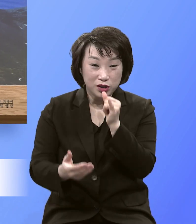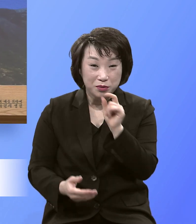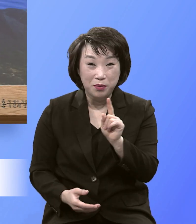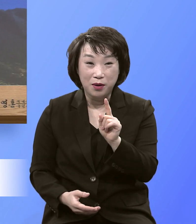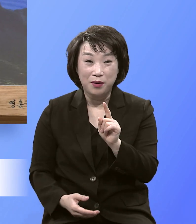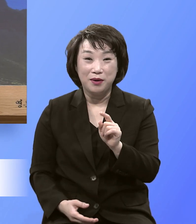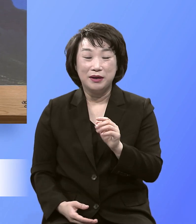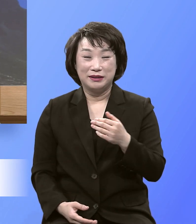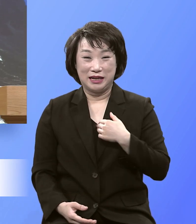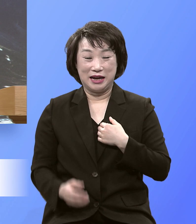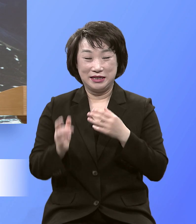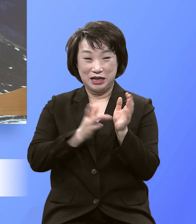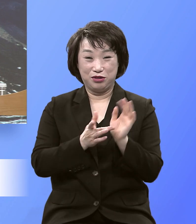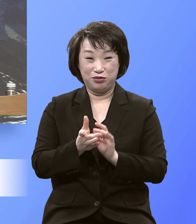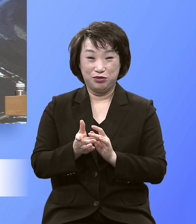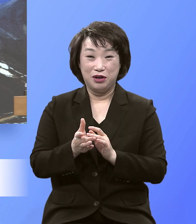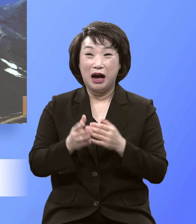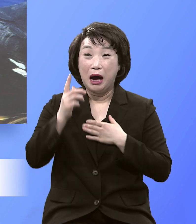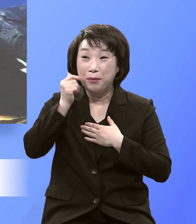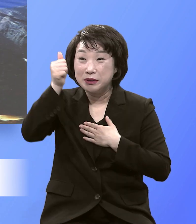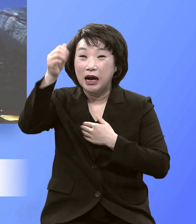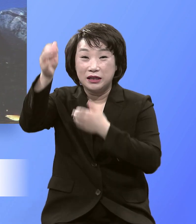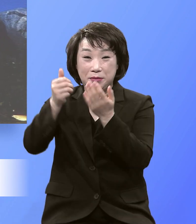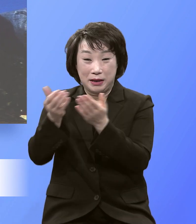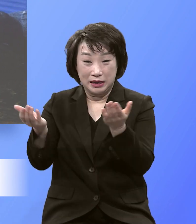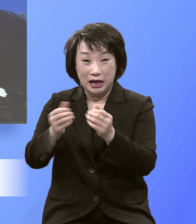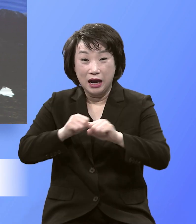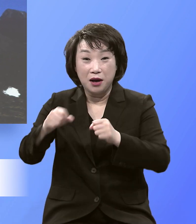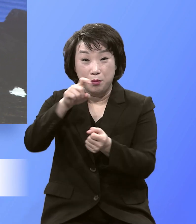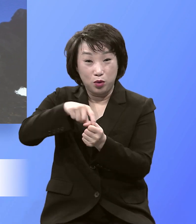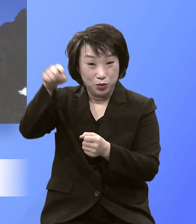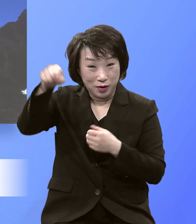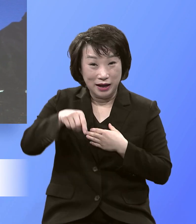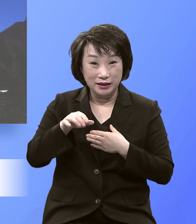말씀하셨느냐? 나는 아버지의 일을 하러 왔다.